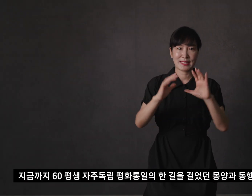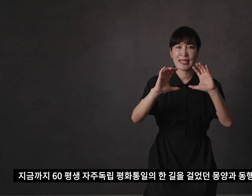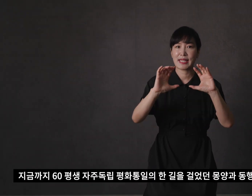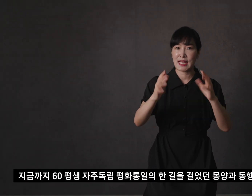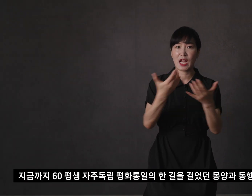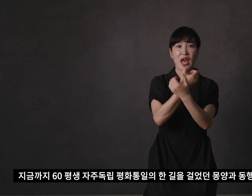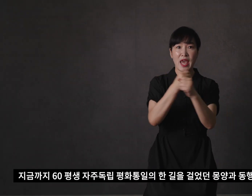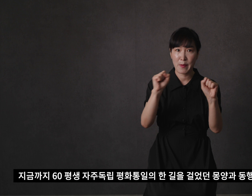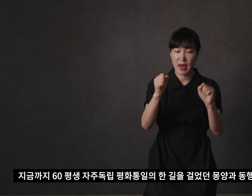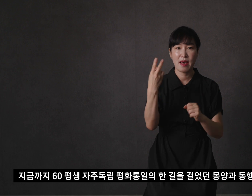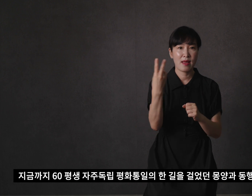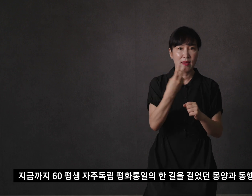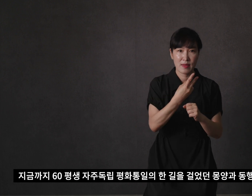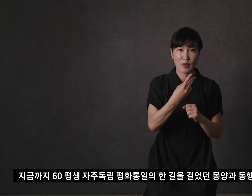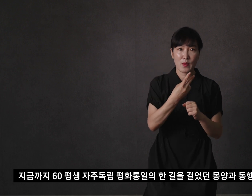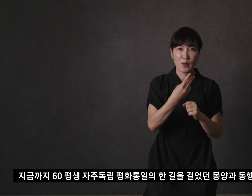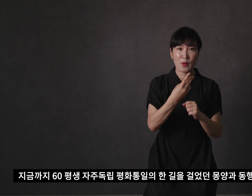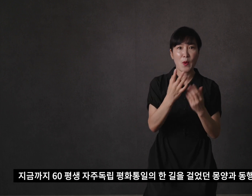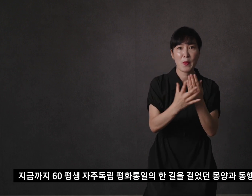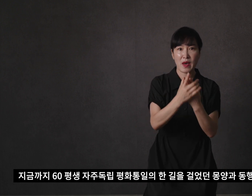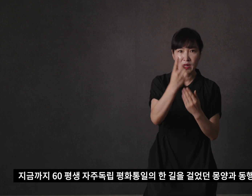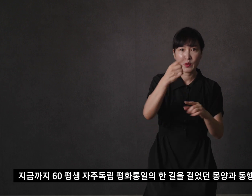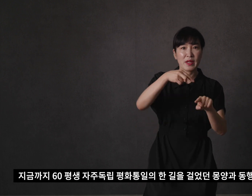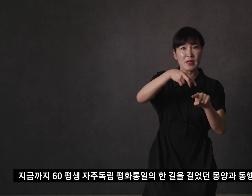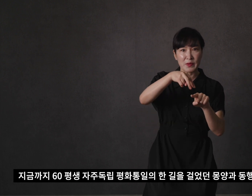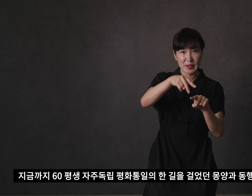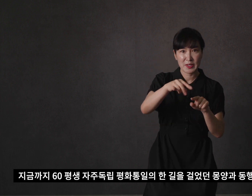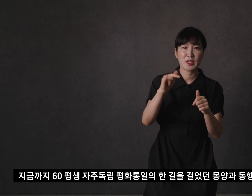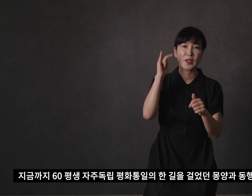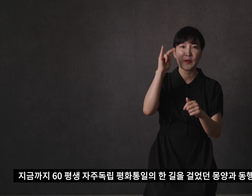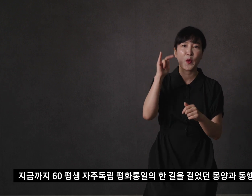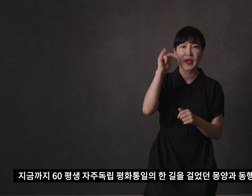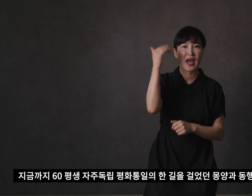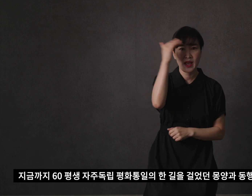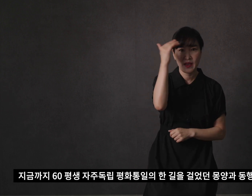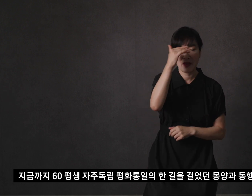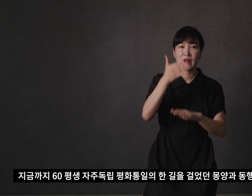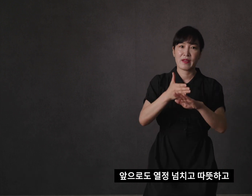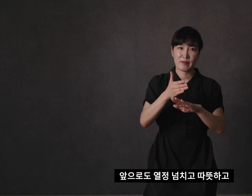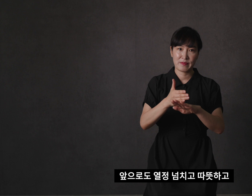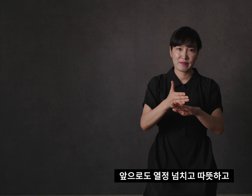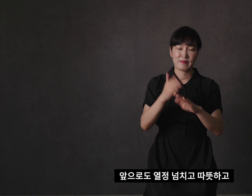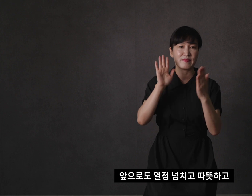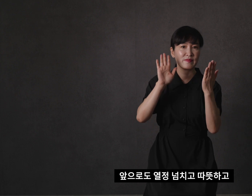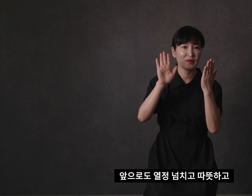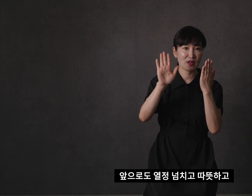지금까지 60평생 자주독립 평화통일의 한길을 걸었던 몽양과 동행해 주셔서